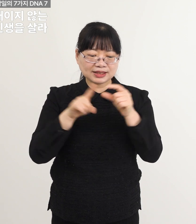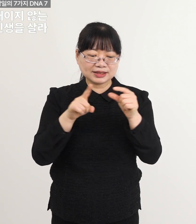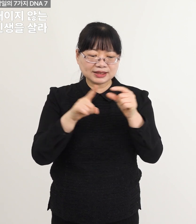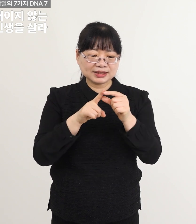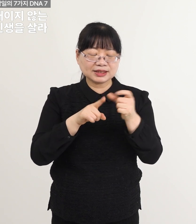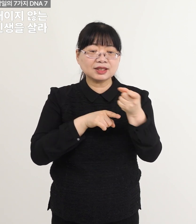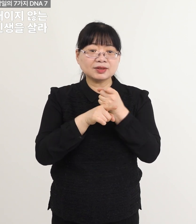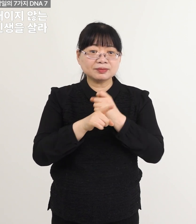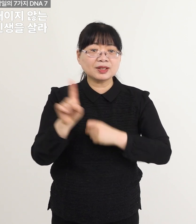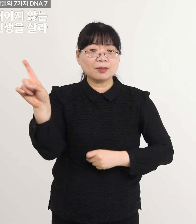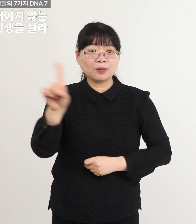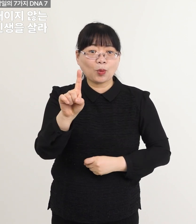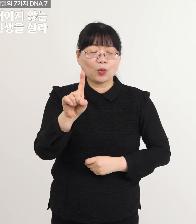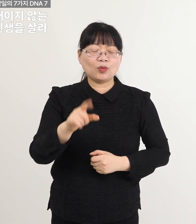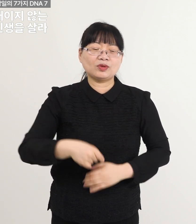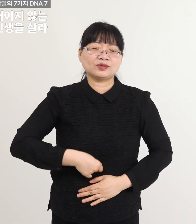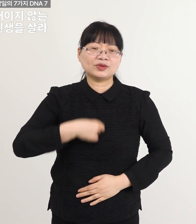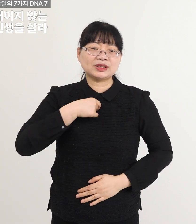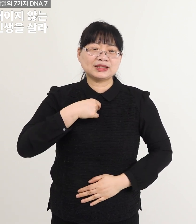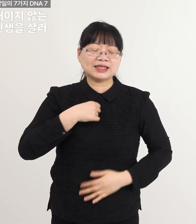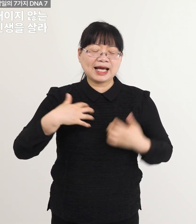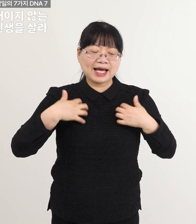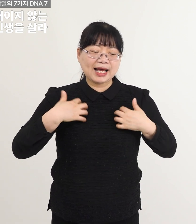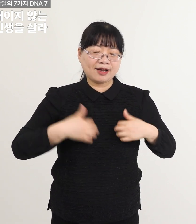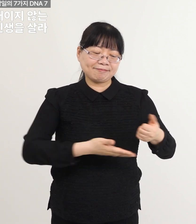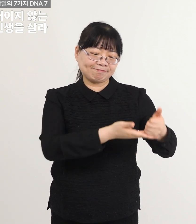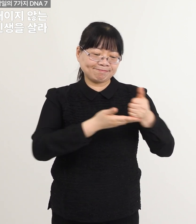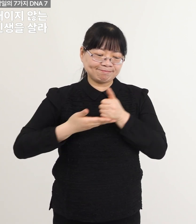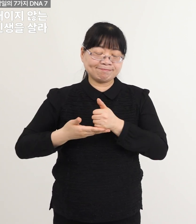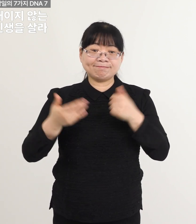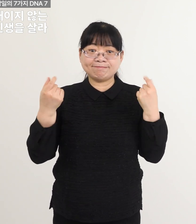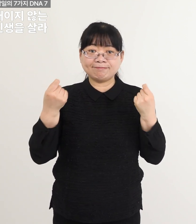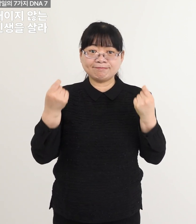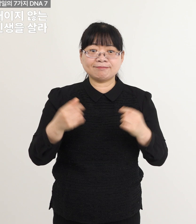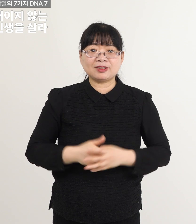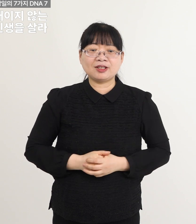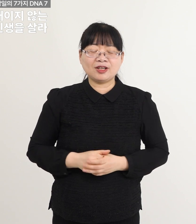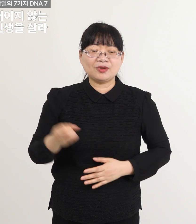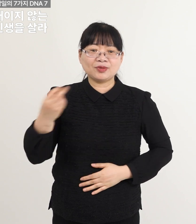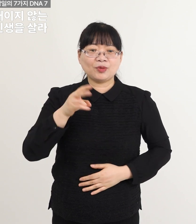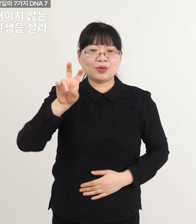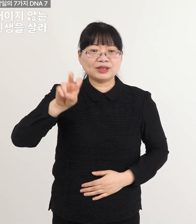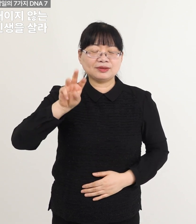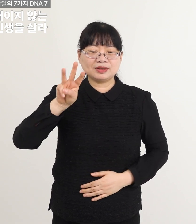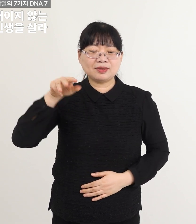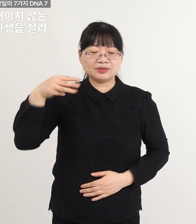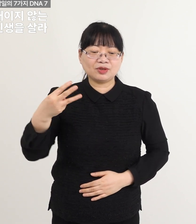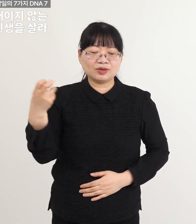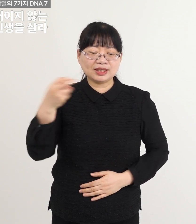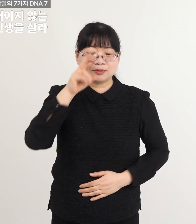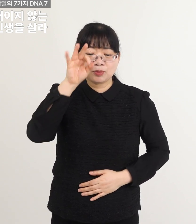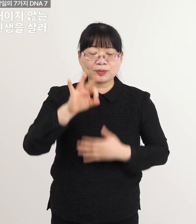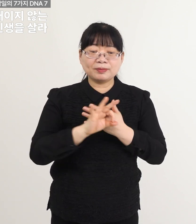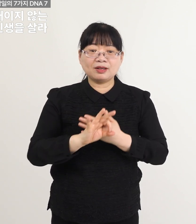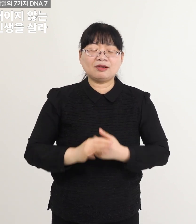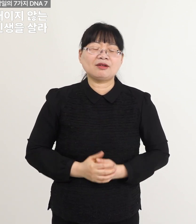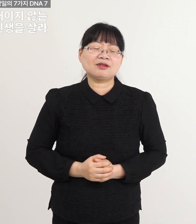개념이 사실은 환대라는 개념입니다. 그리고 23절을 다시 가서